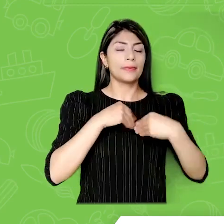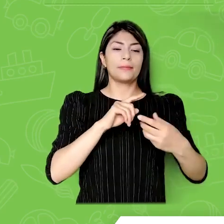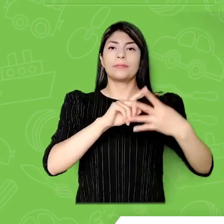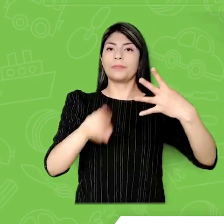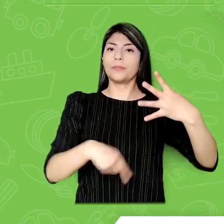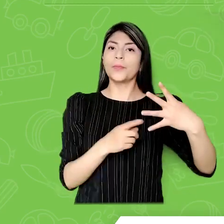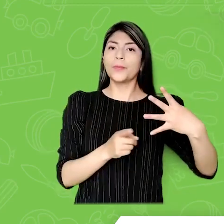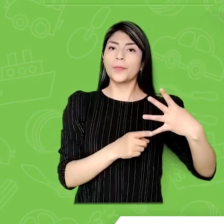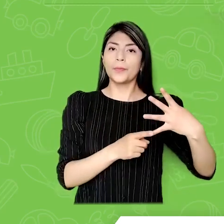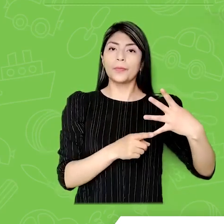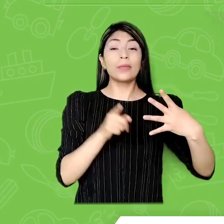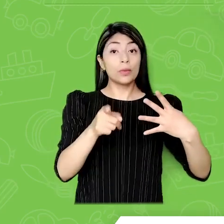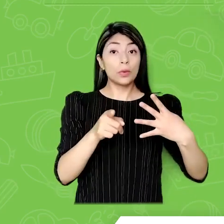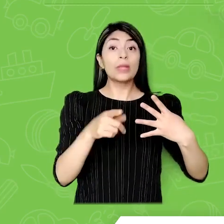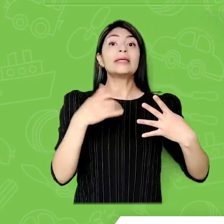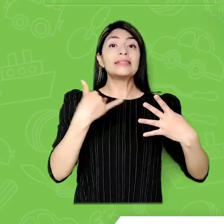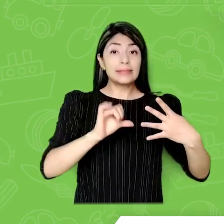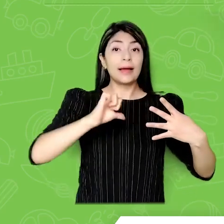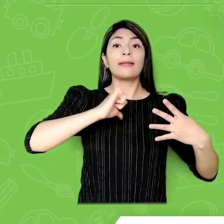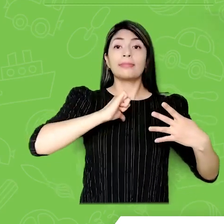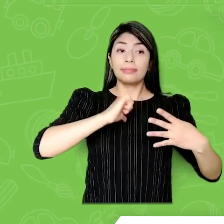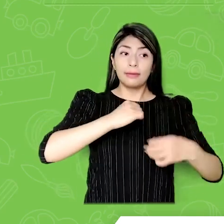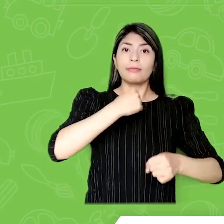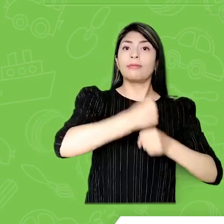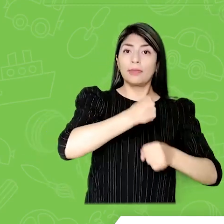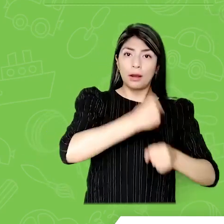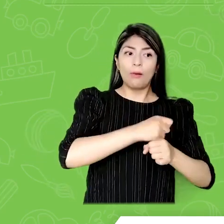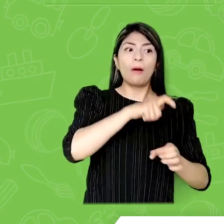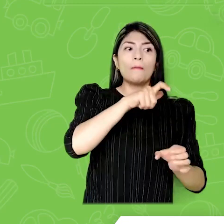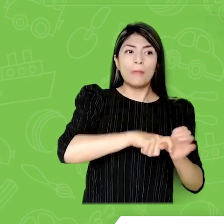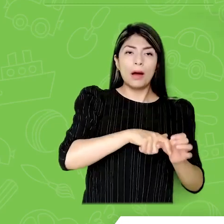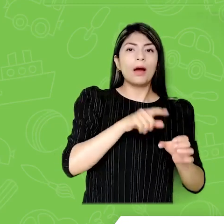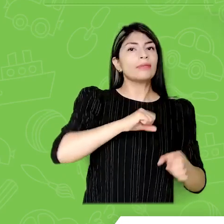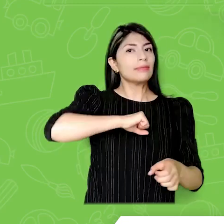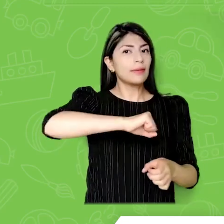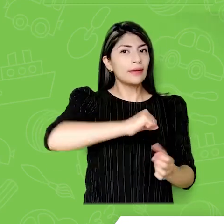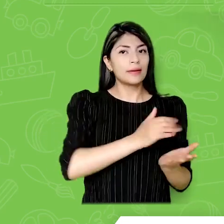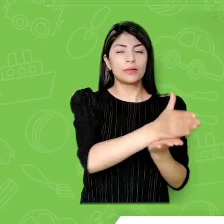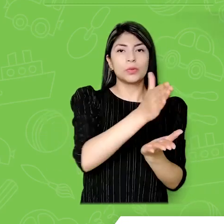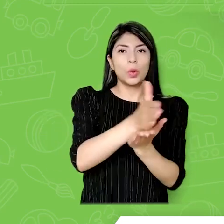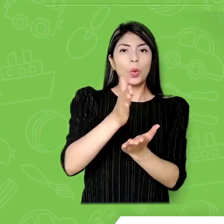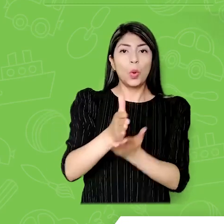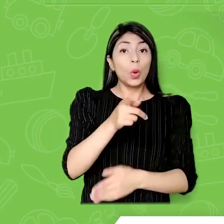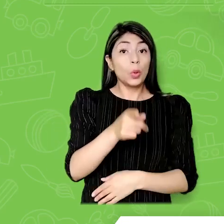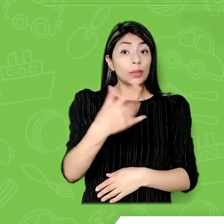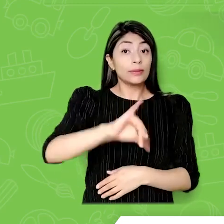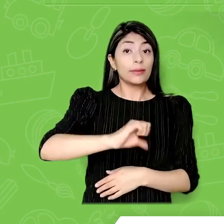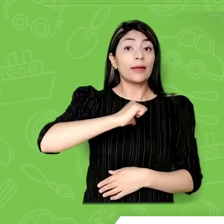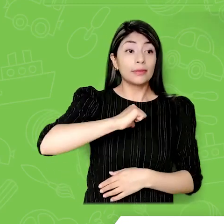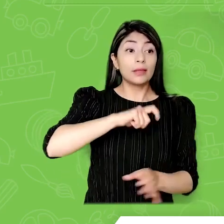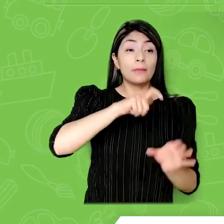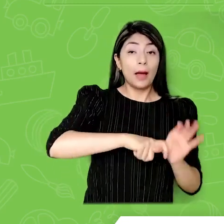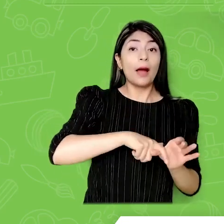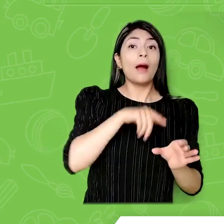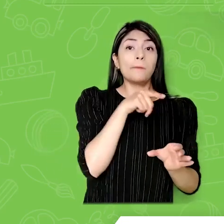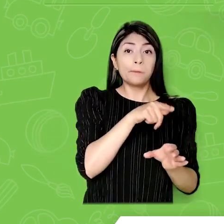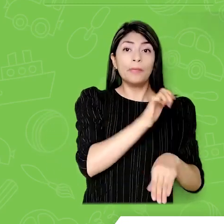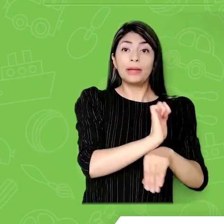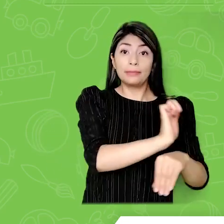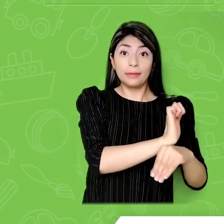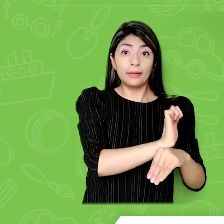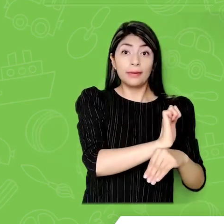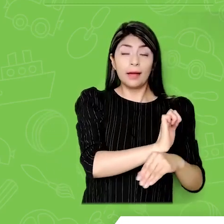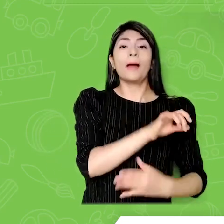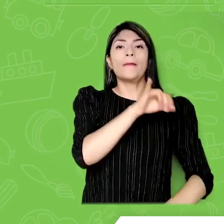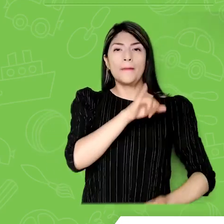carrera administrativa en la entidad que ofrece el respectivo empleo en esta modalidad, condición que debe mantener durante todo el proceso